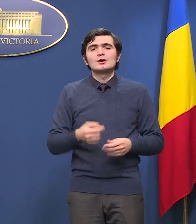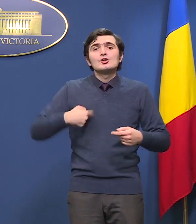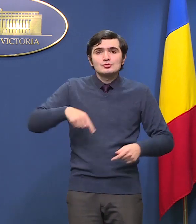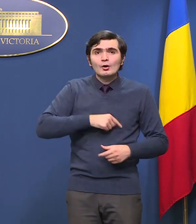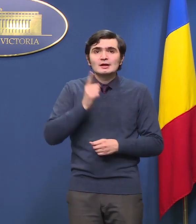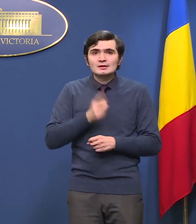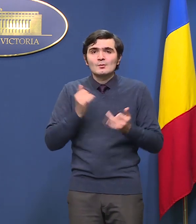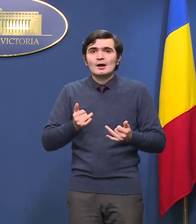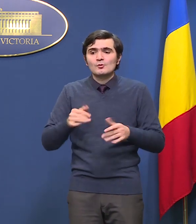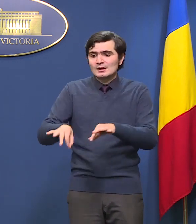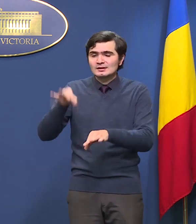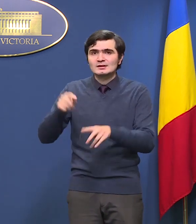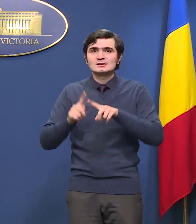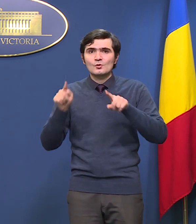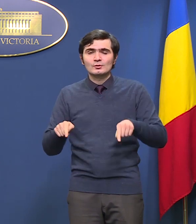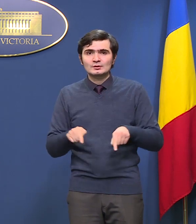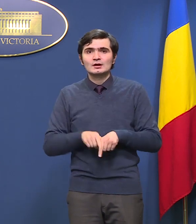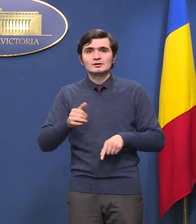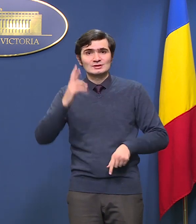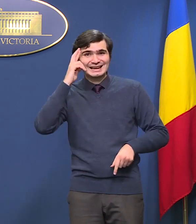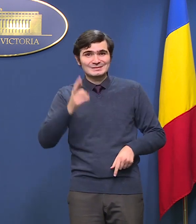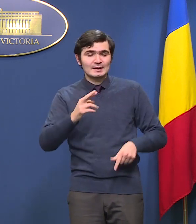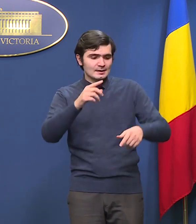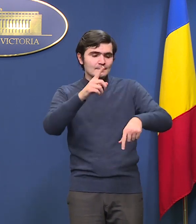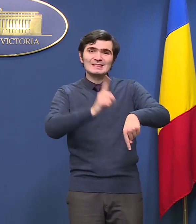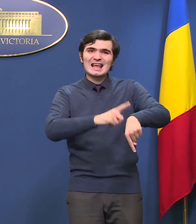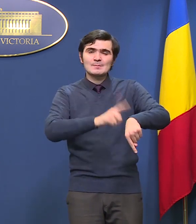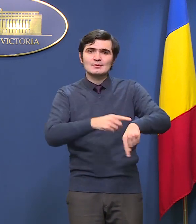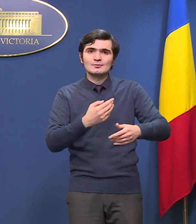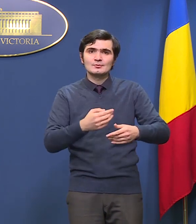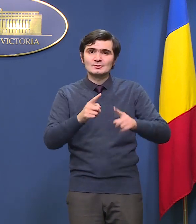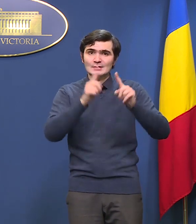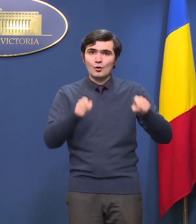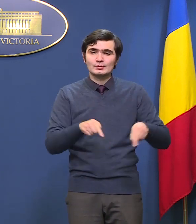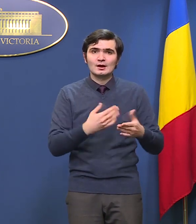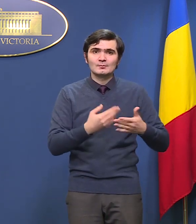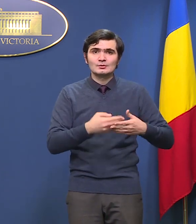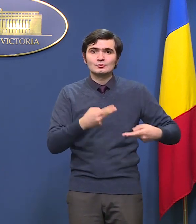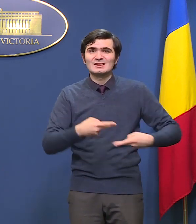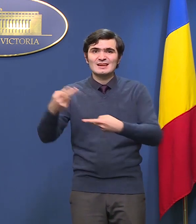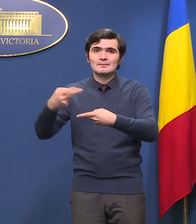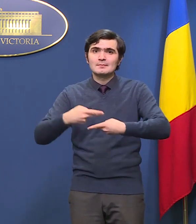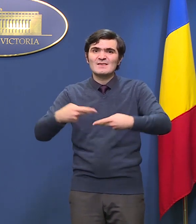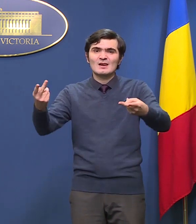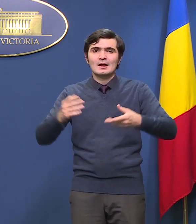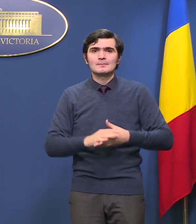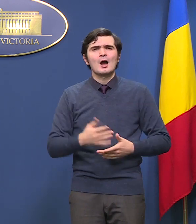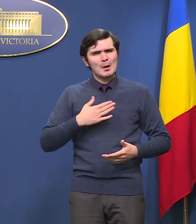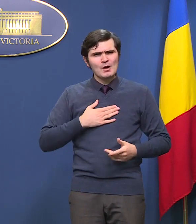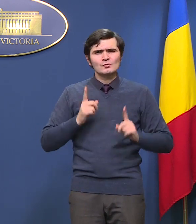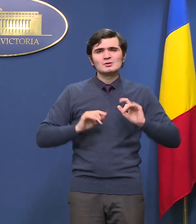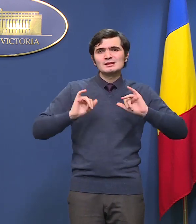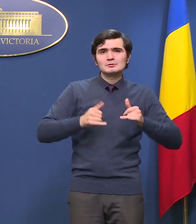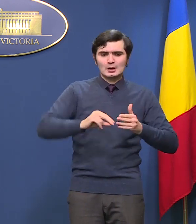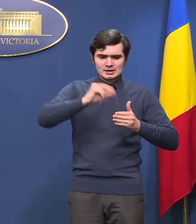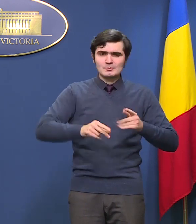ales să se respecte termenele de livrare din contractele respective. Pentru că am avut situații în care am semnat contracte și, practic,